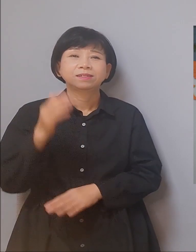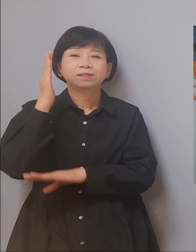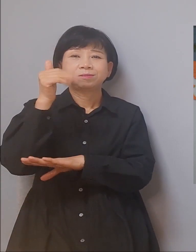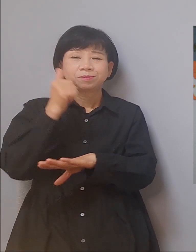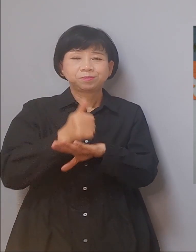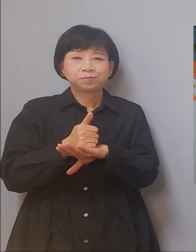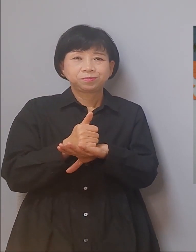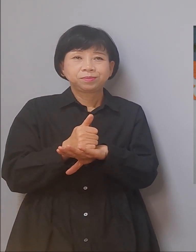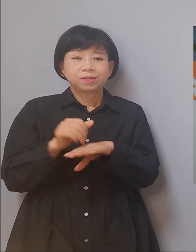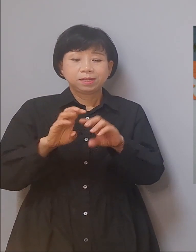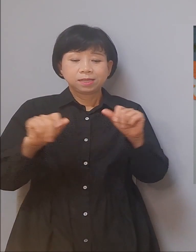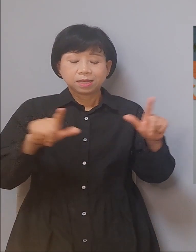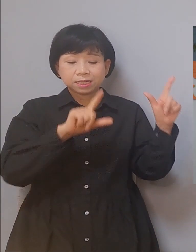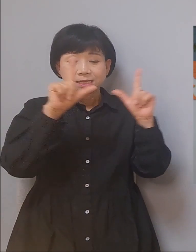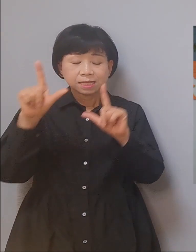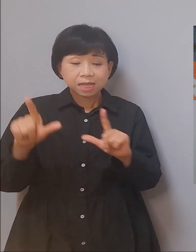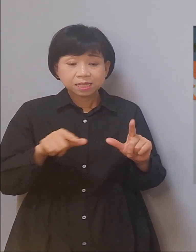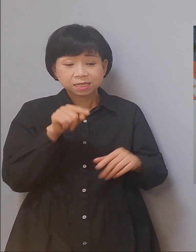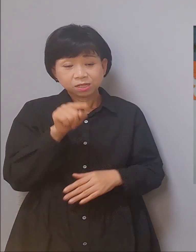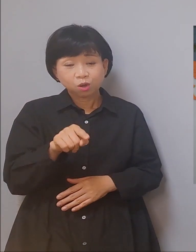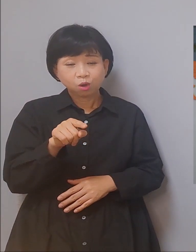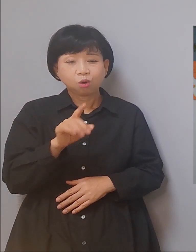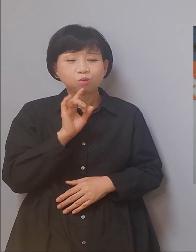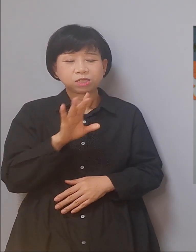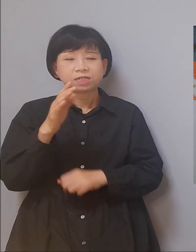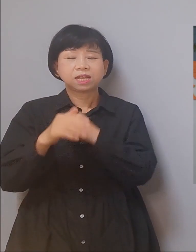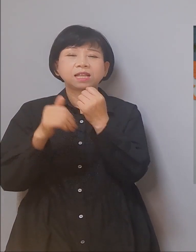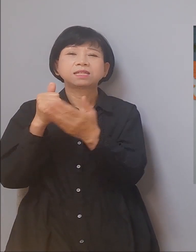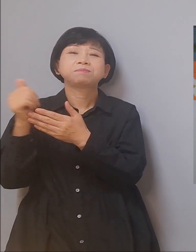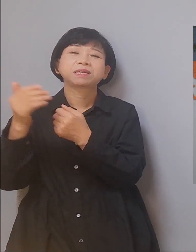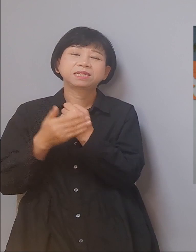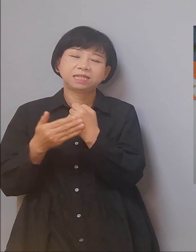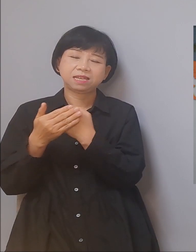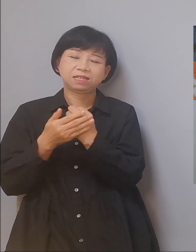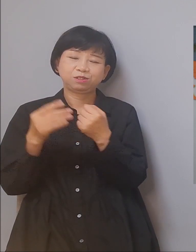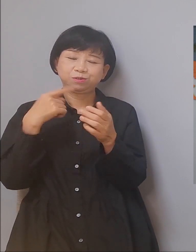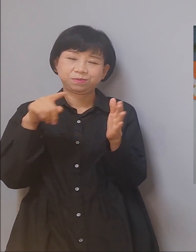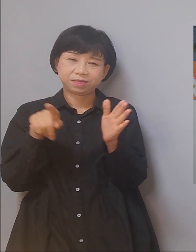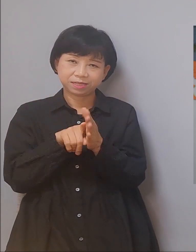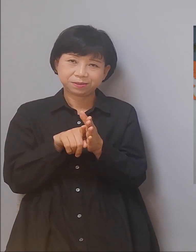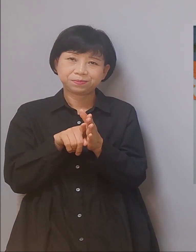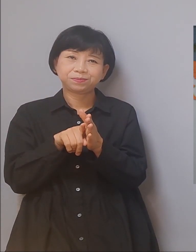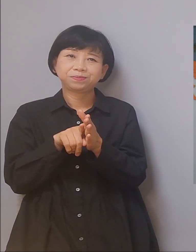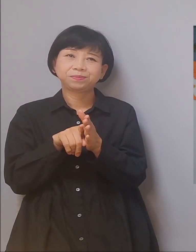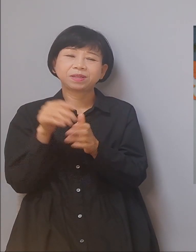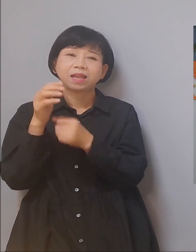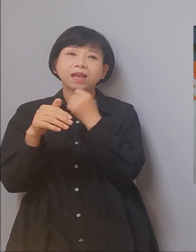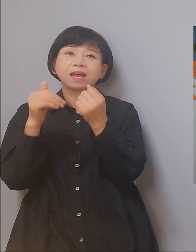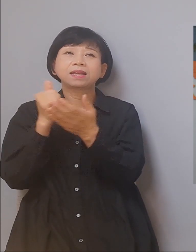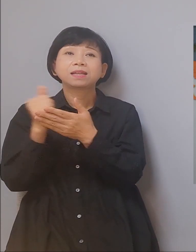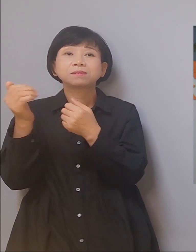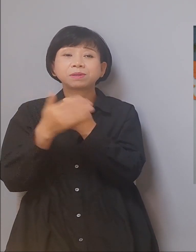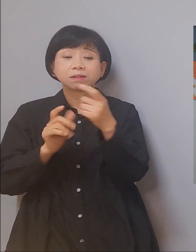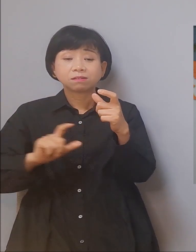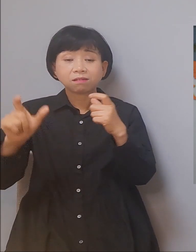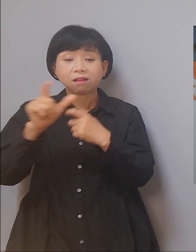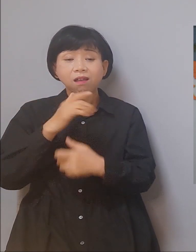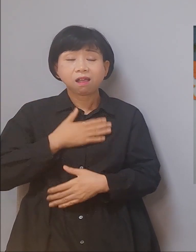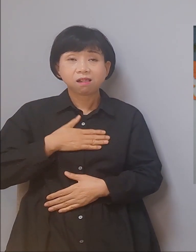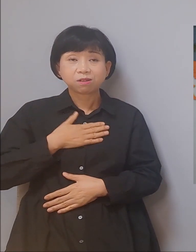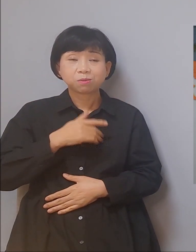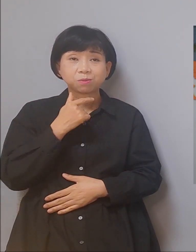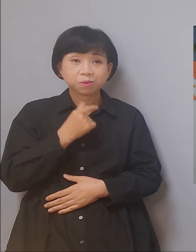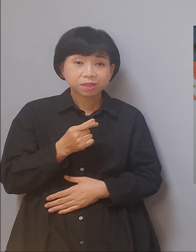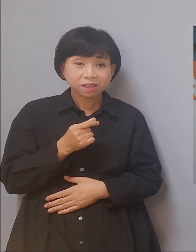정리합니다. 우리가 이 땅에서 살아갈 수 있는 것은 오직 하나님의 은혜인 줄 믿습니다. 그 하나님의 은혜를 더욱더 알아가고자